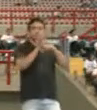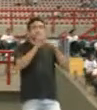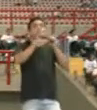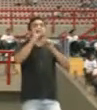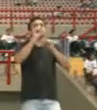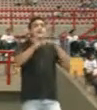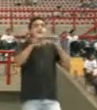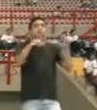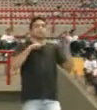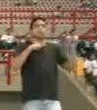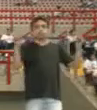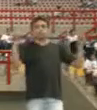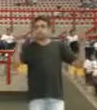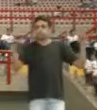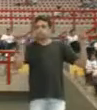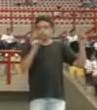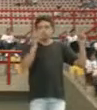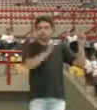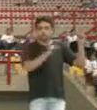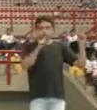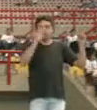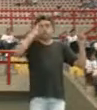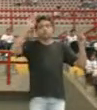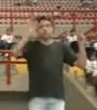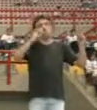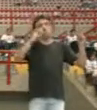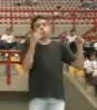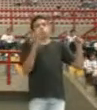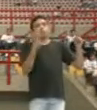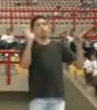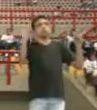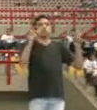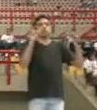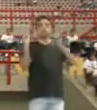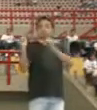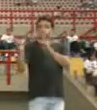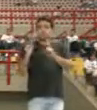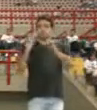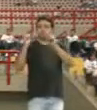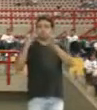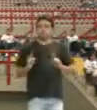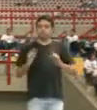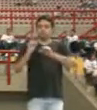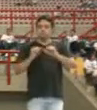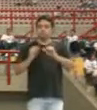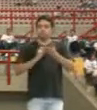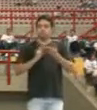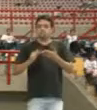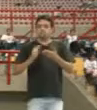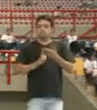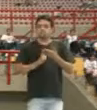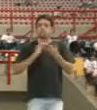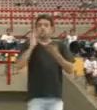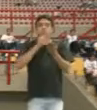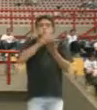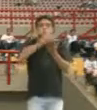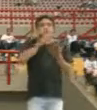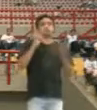com ele? Circular as palavras-chave ou então parafraseá-las. Só isso eu tenho que fazer na